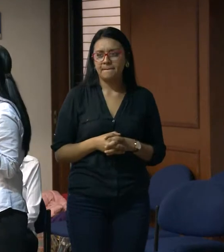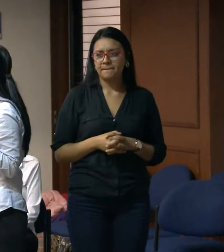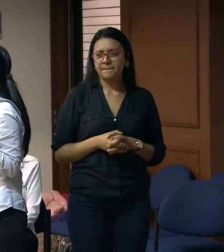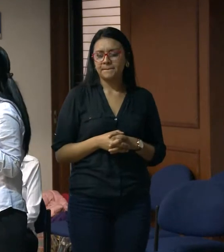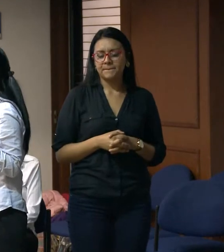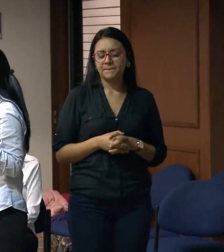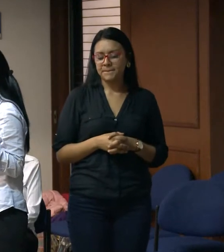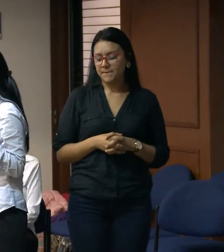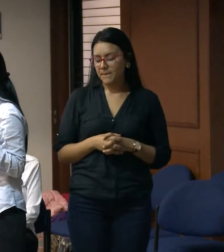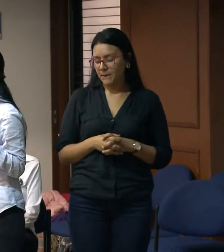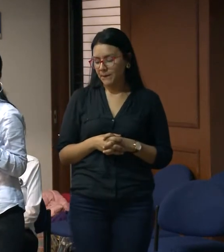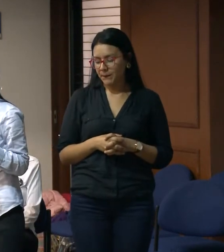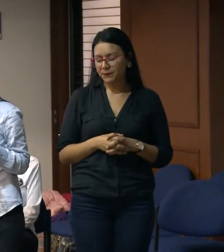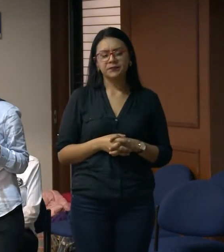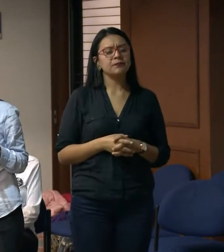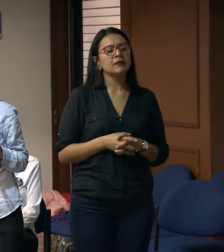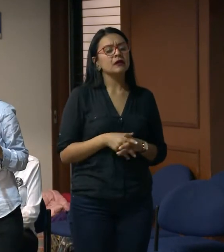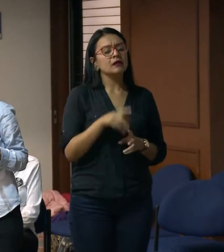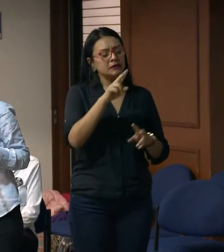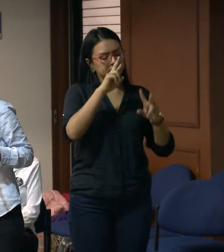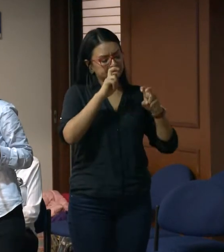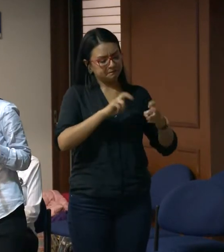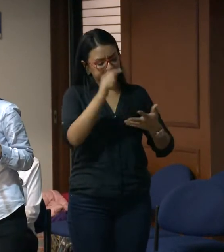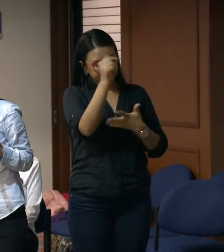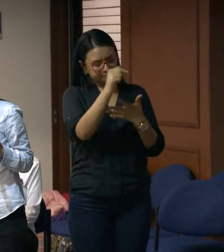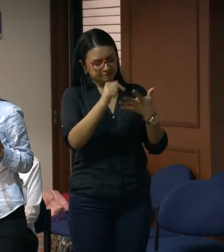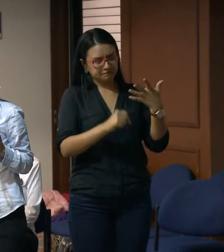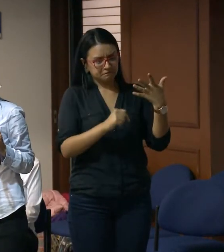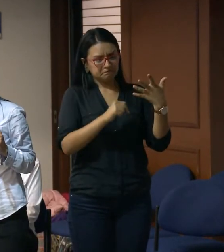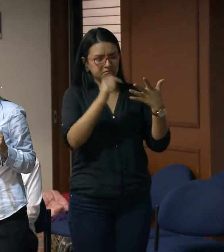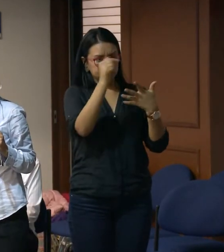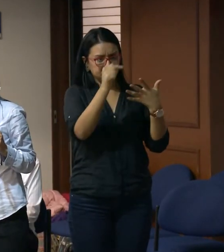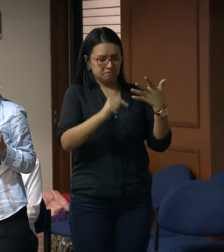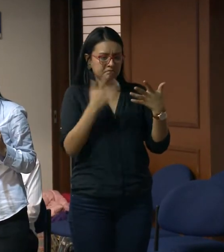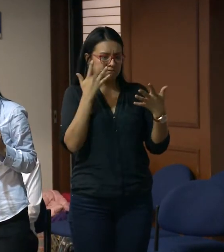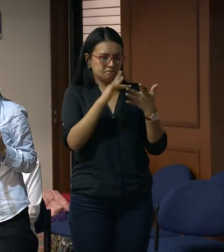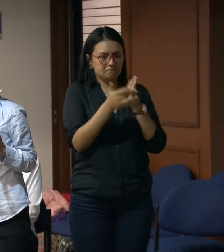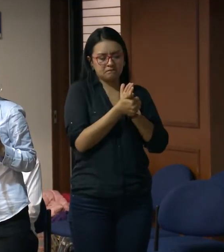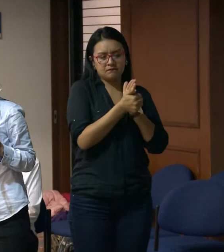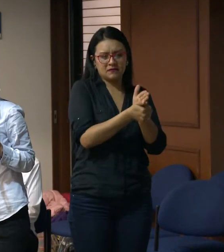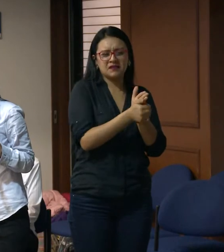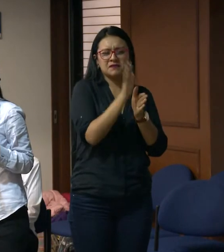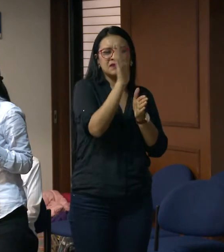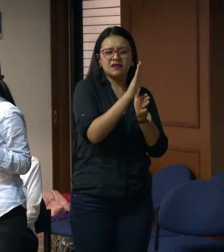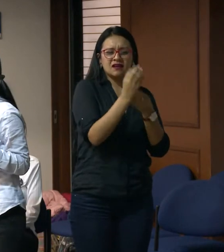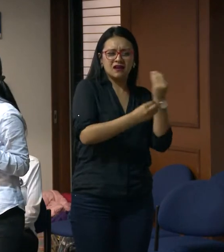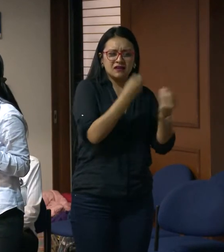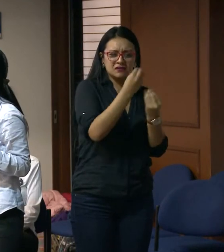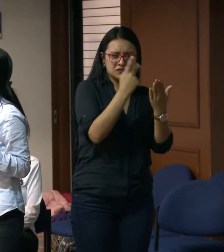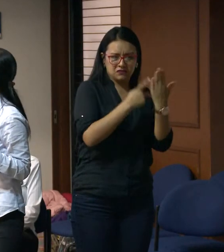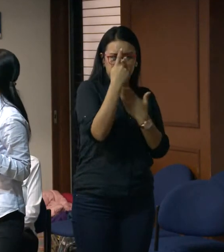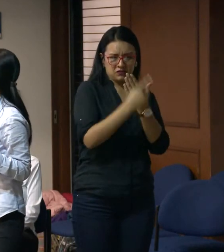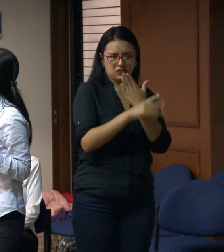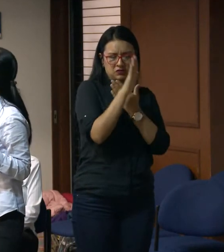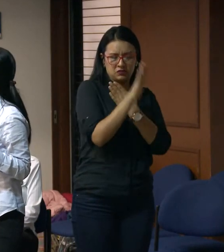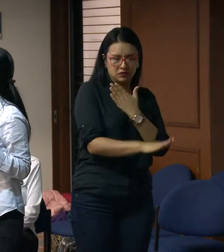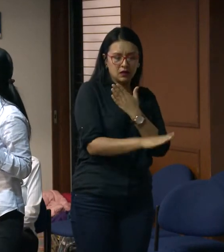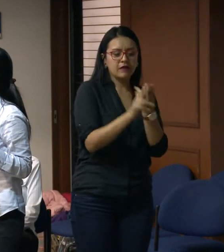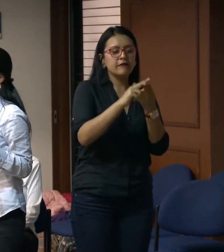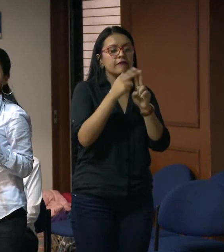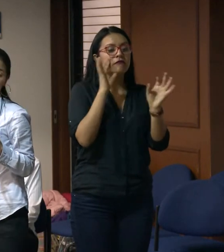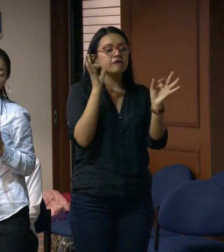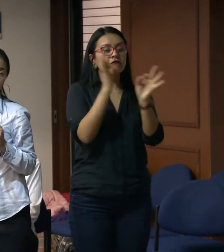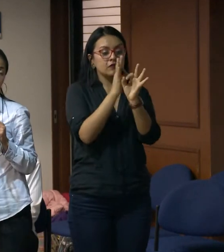También los elementos de investigación que se llevaron a cabo metodológicamente para la realización del proyecto fueron desde el